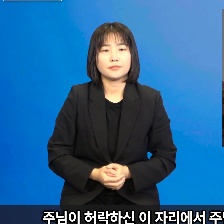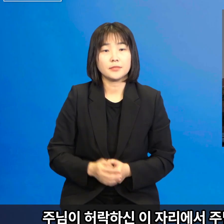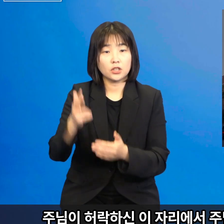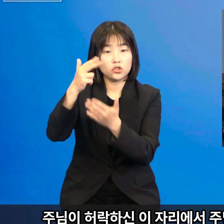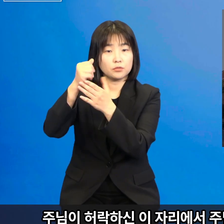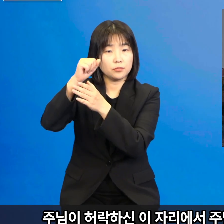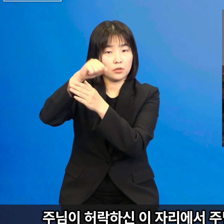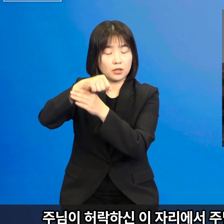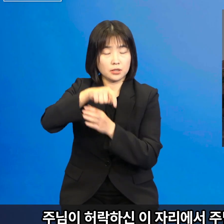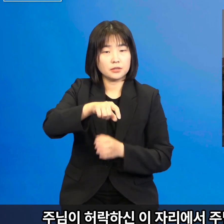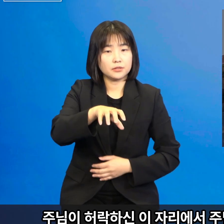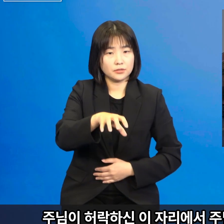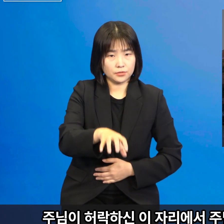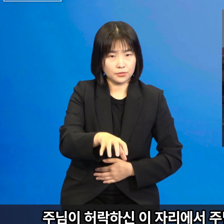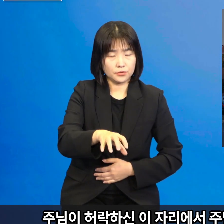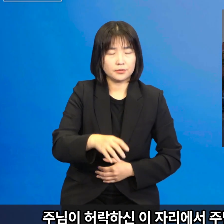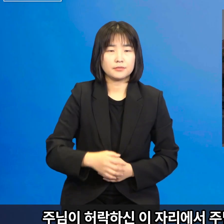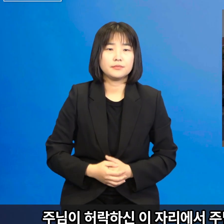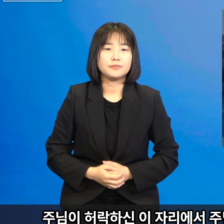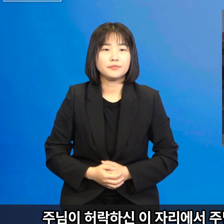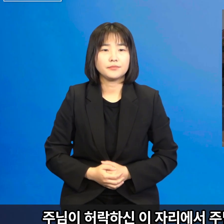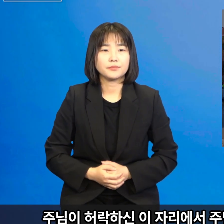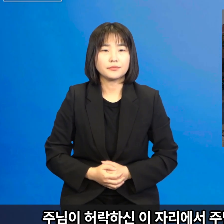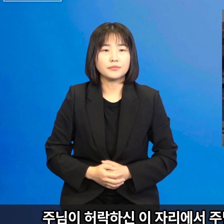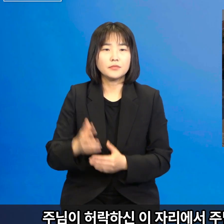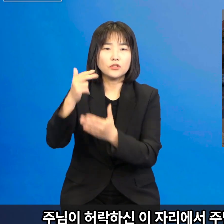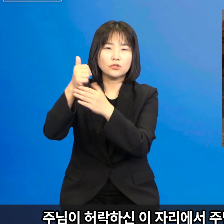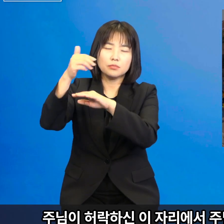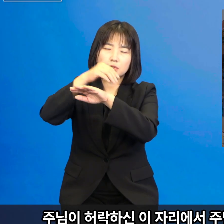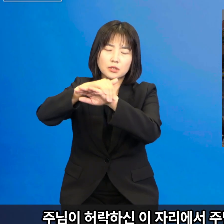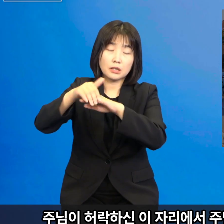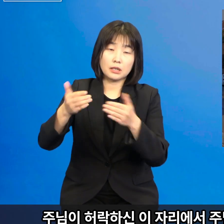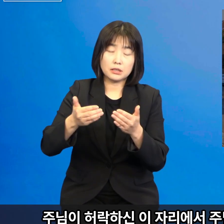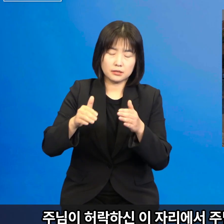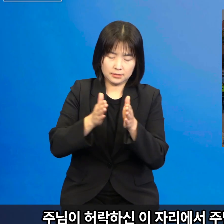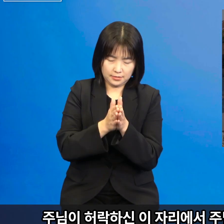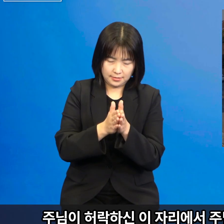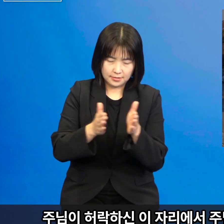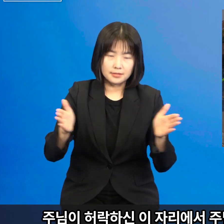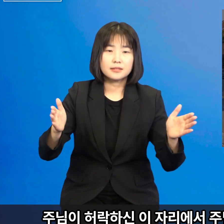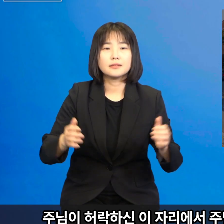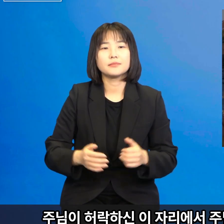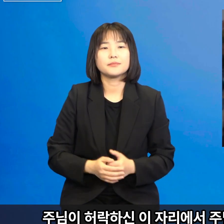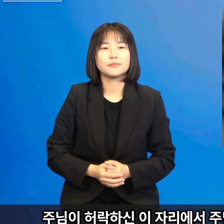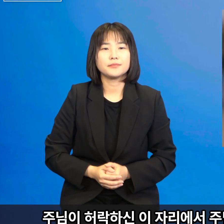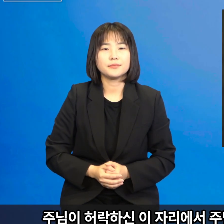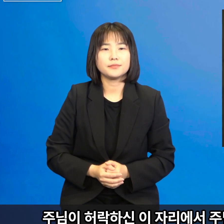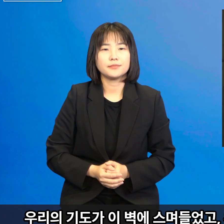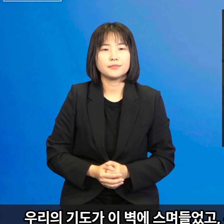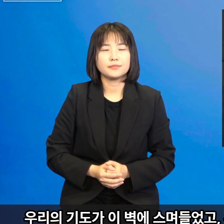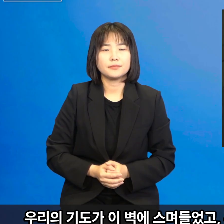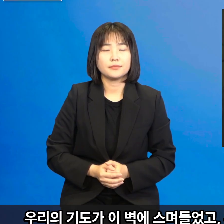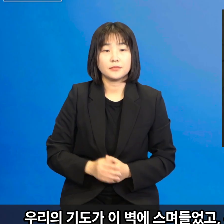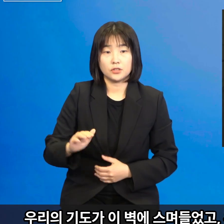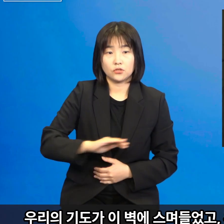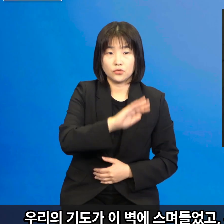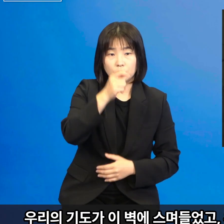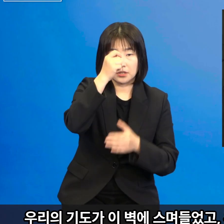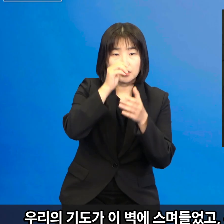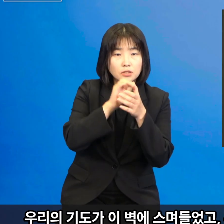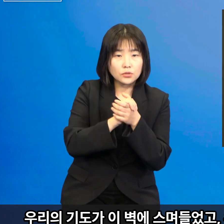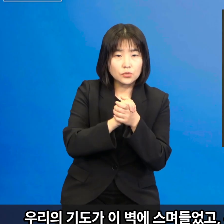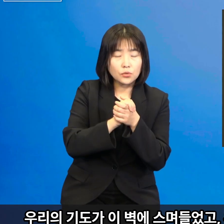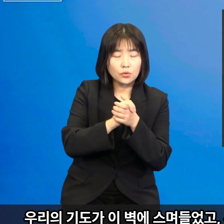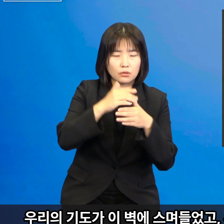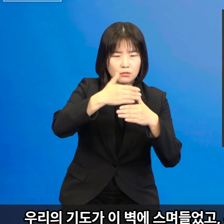주님이 허락하신 이 자리에서 주님이 계획하신 일을 시작했습니다. 우리의 기도가